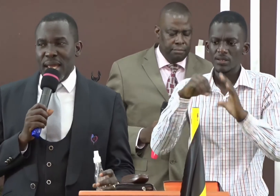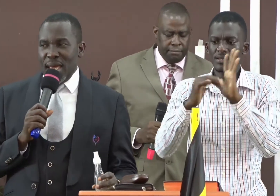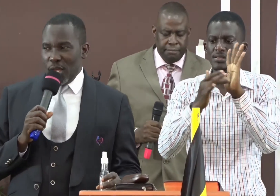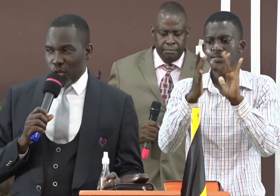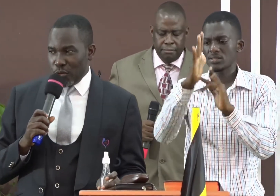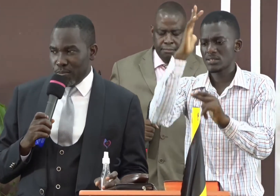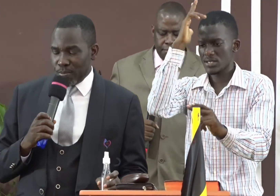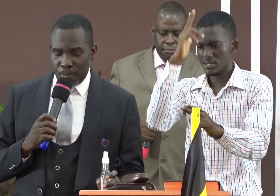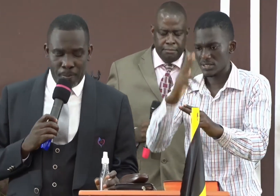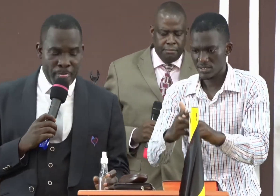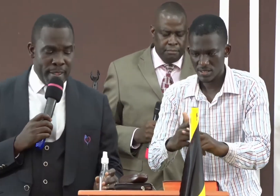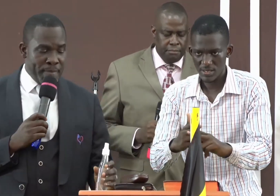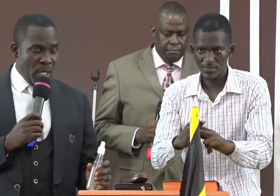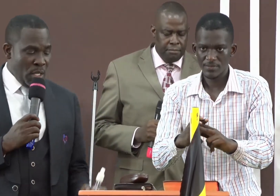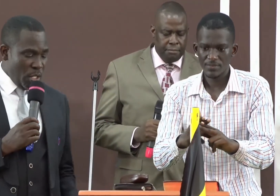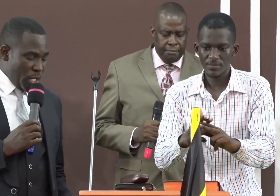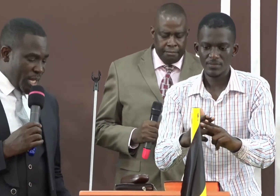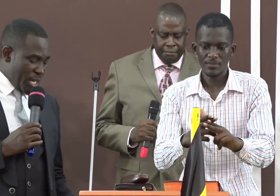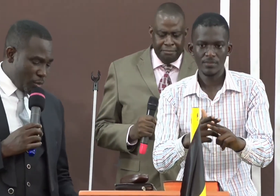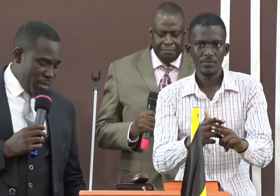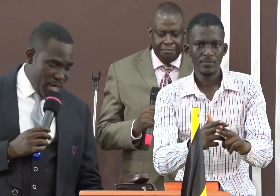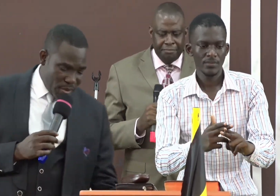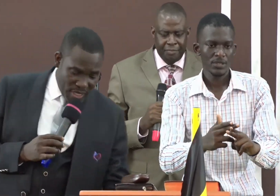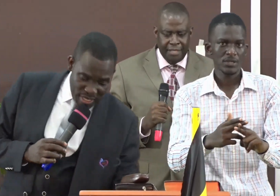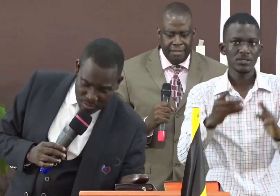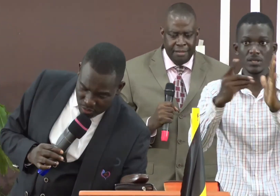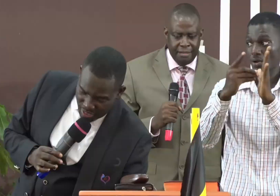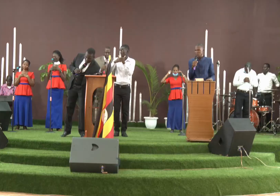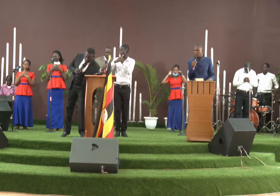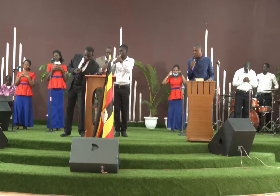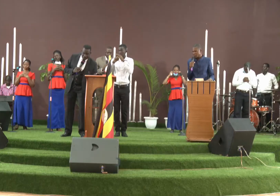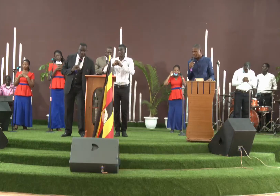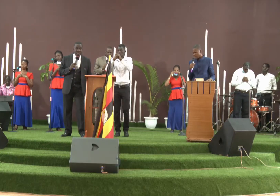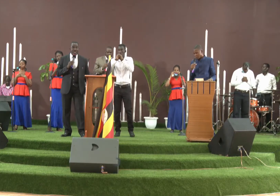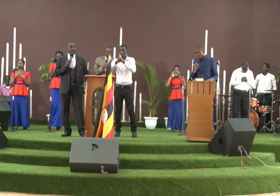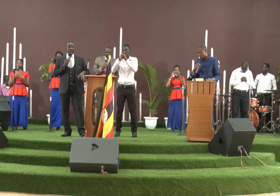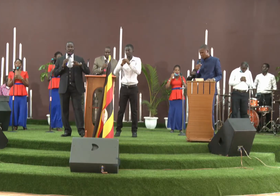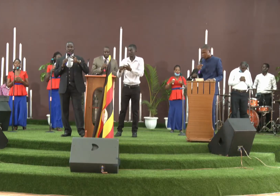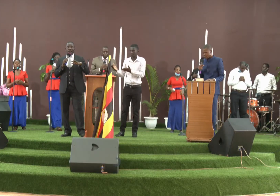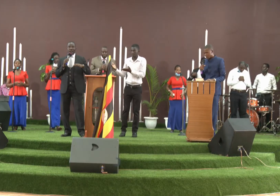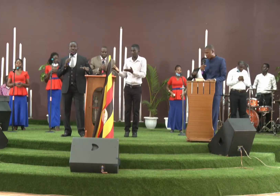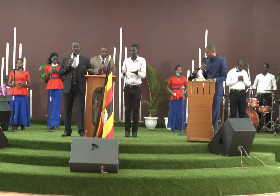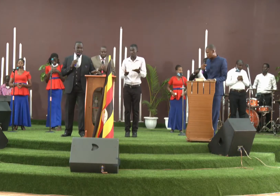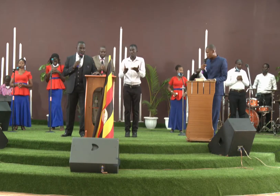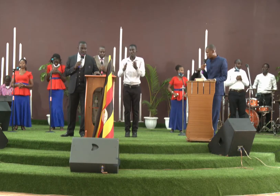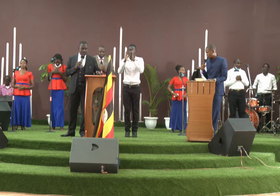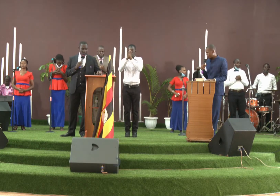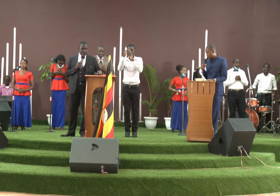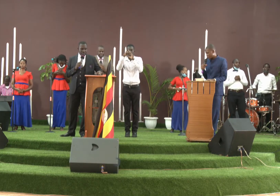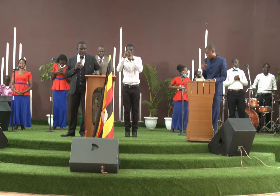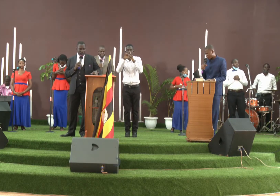Mulinnya erya Yesu. Dokita katukulembere mu kusinza ne mu kusaba nga tusabira mu layini